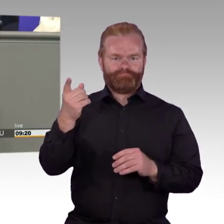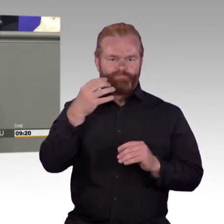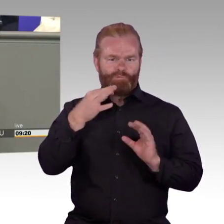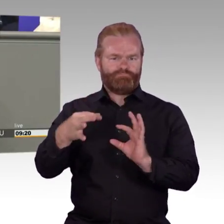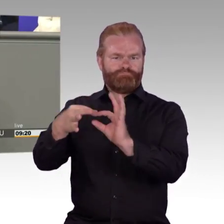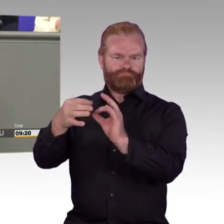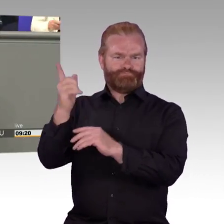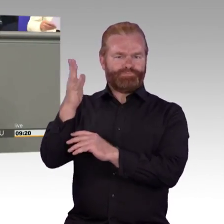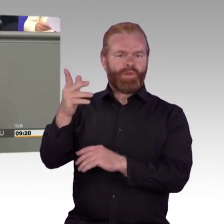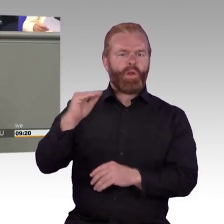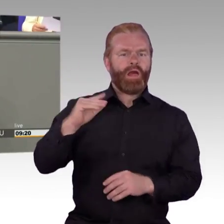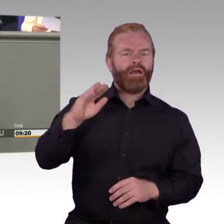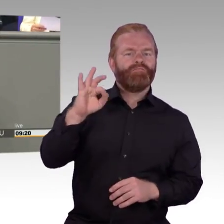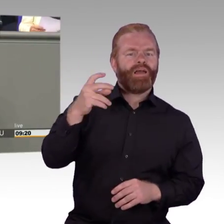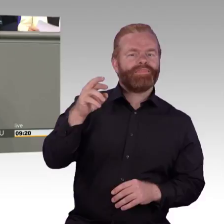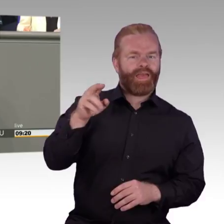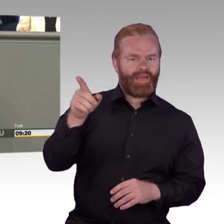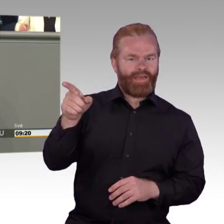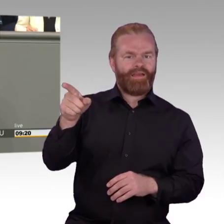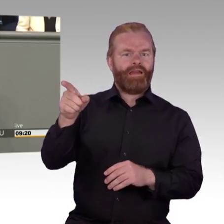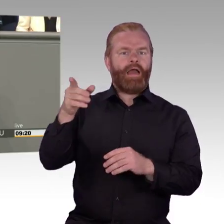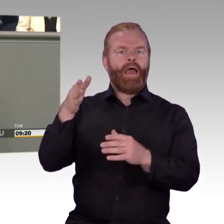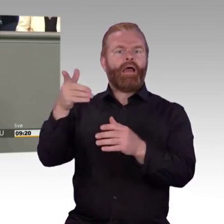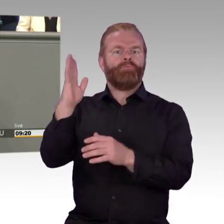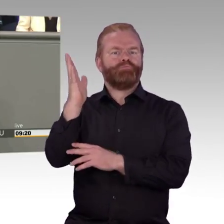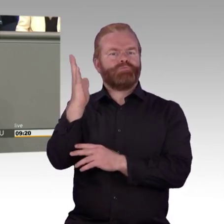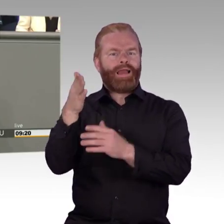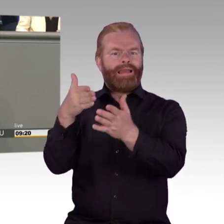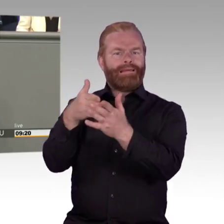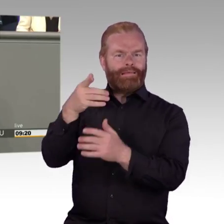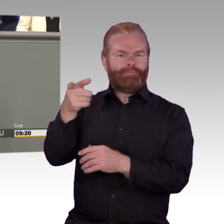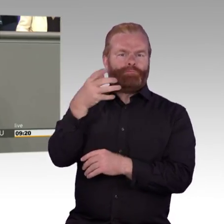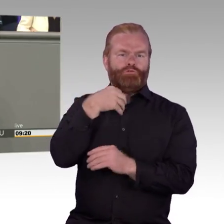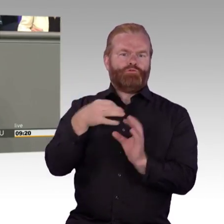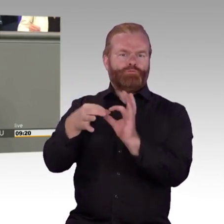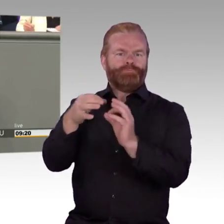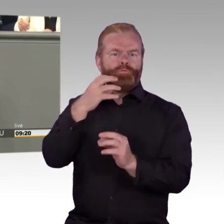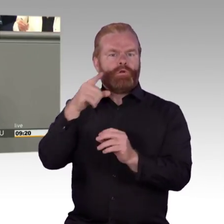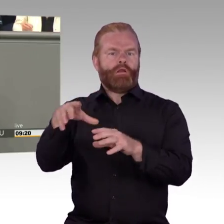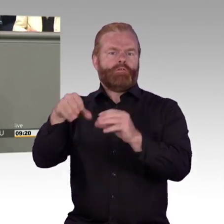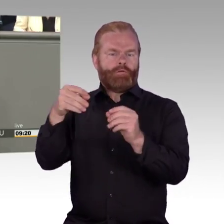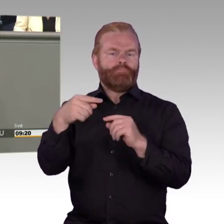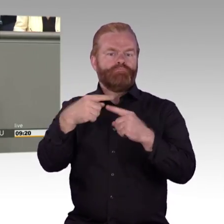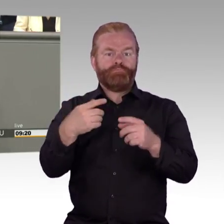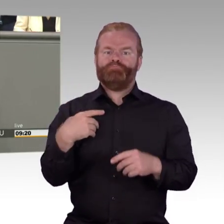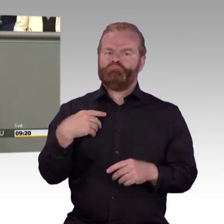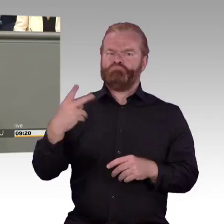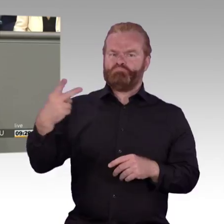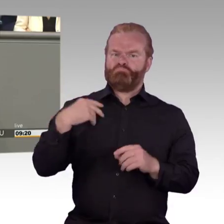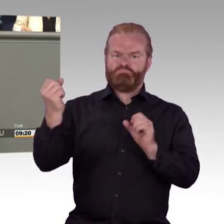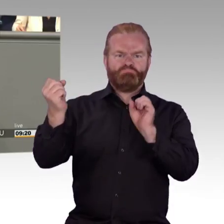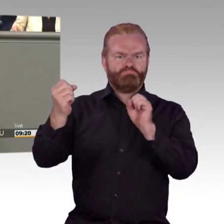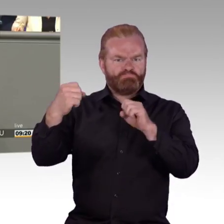gezielt vorzugehen, auch sehr schnell. Aber wir hätten es auch einfacher haben können. Wir hätten heute in diesem Verfahren schon die